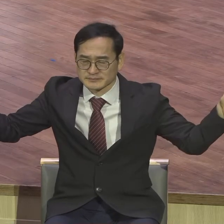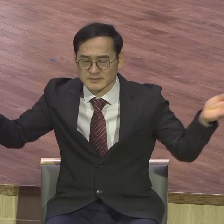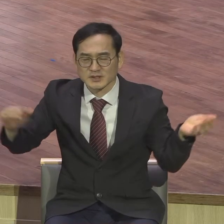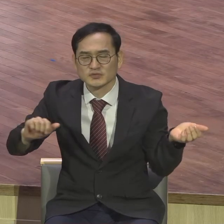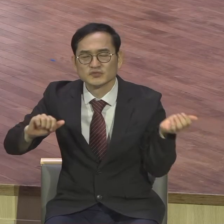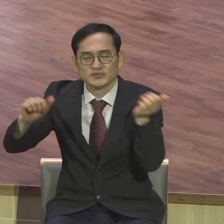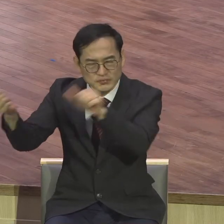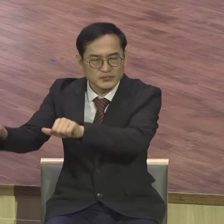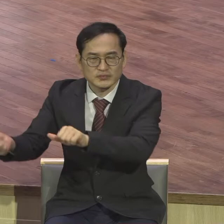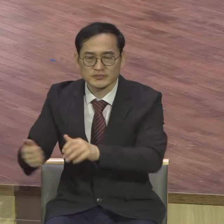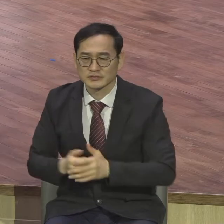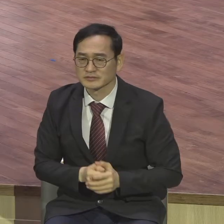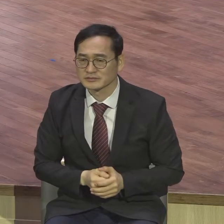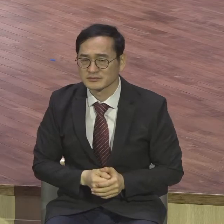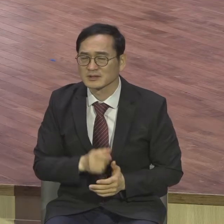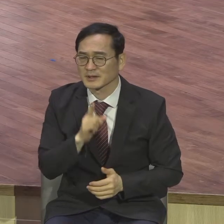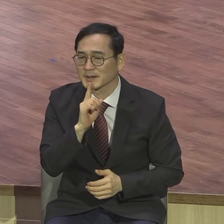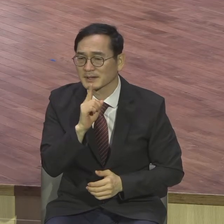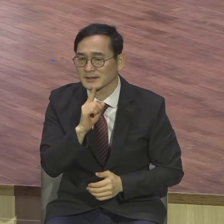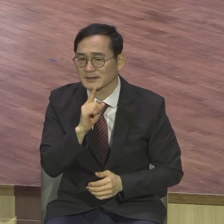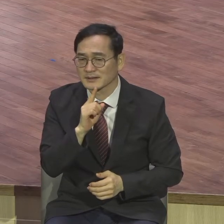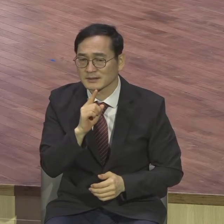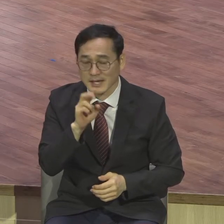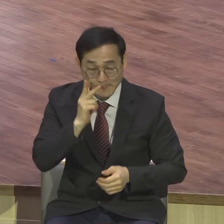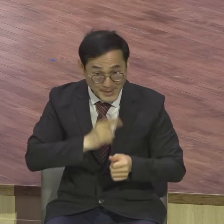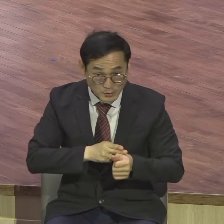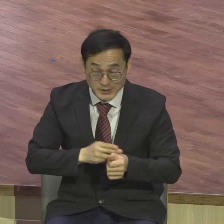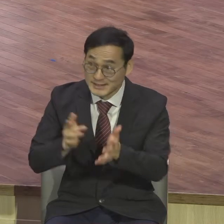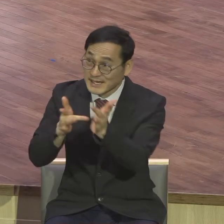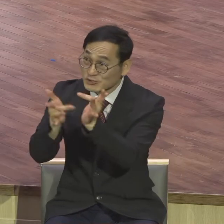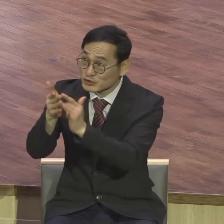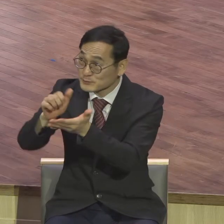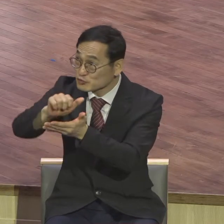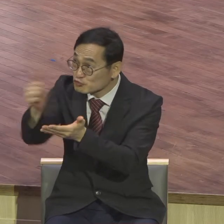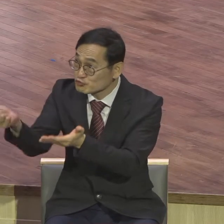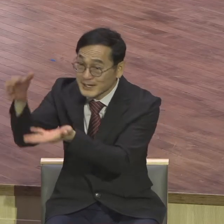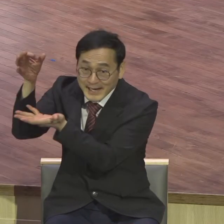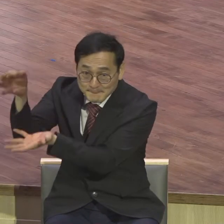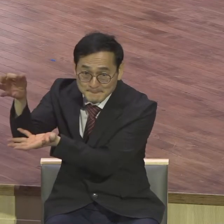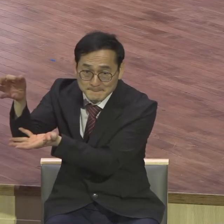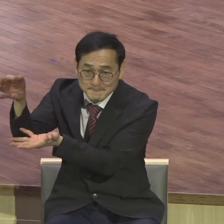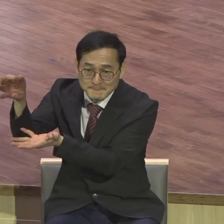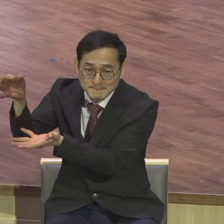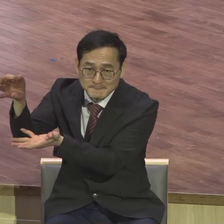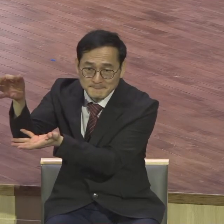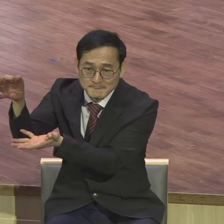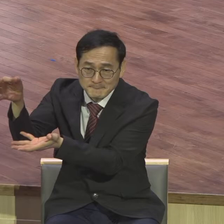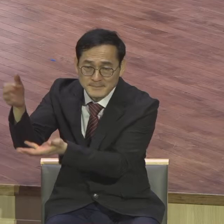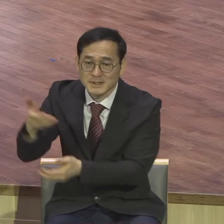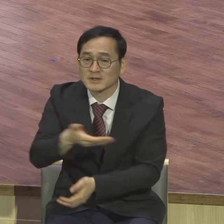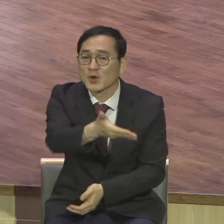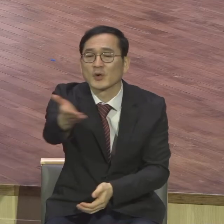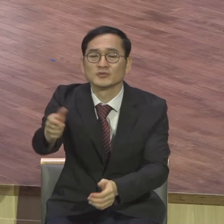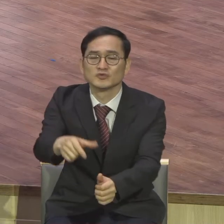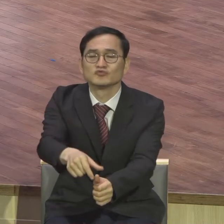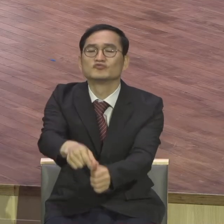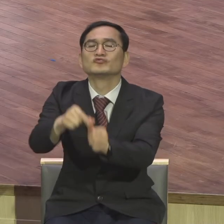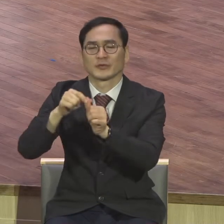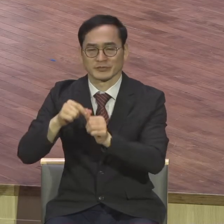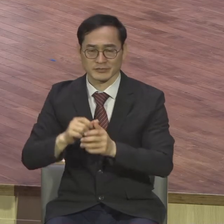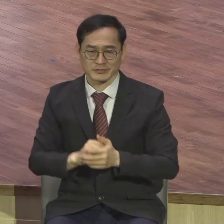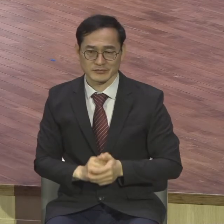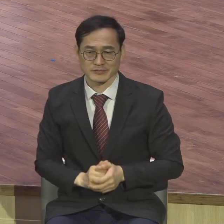바울은 예수 그리스도의 죽음이라는 값으로 환산할 수 없는 희생을 통해서 주어진